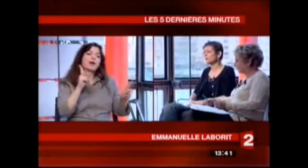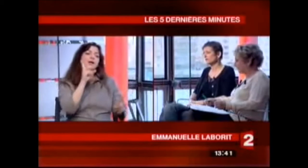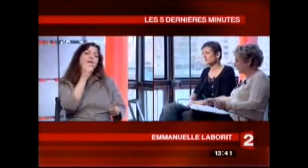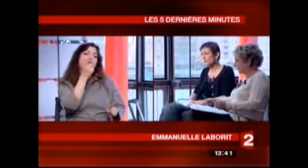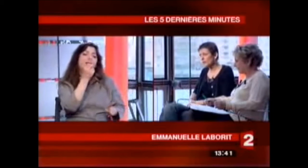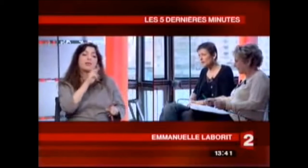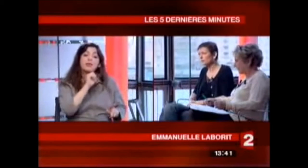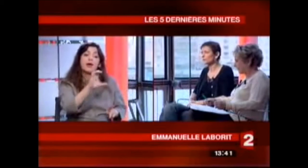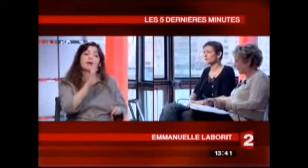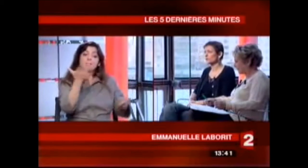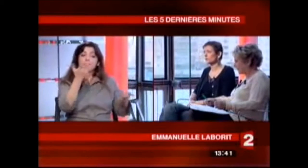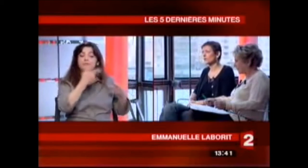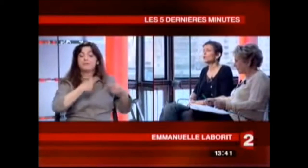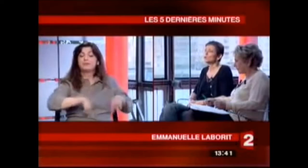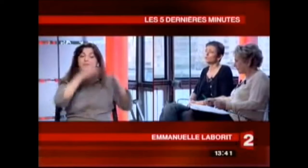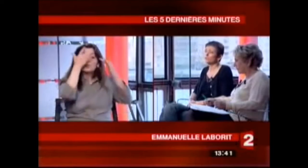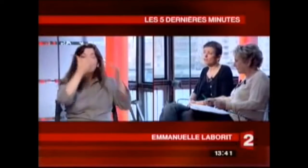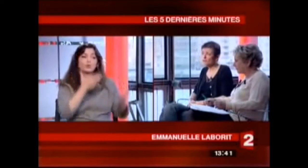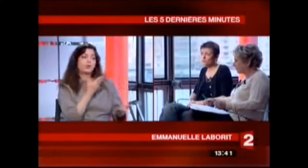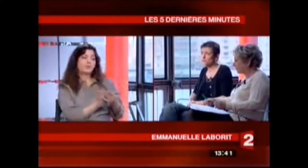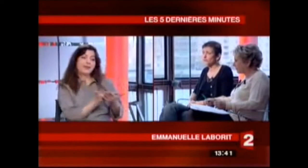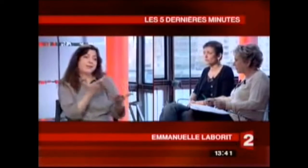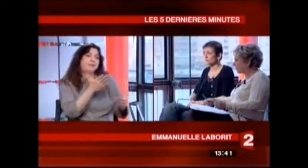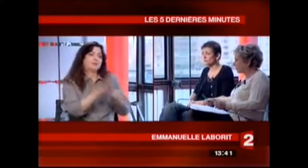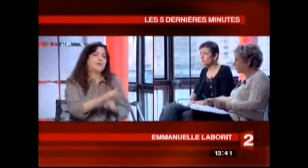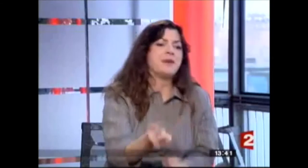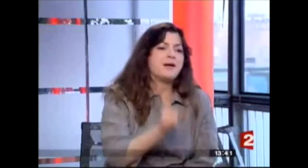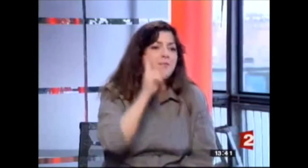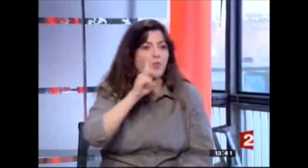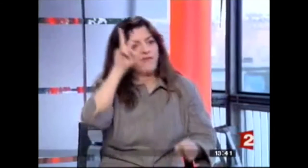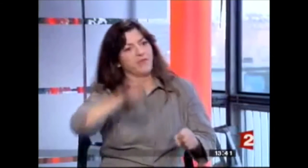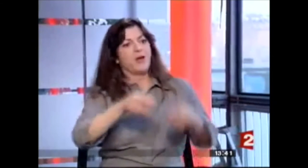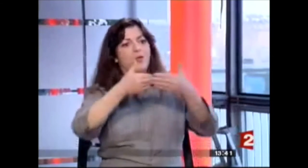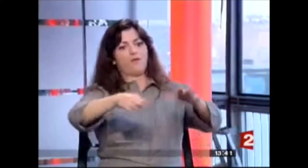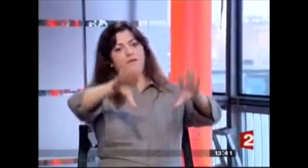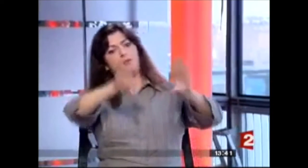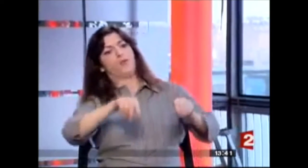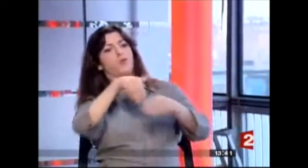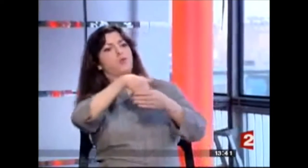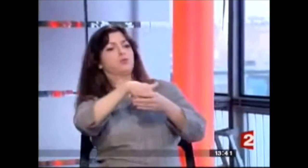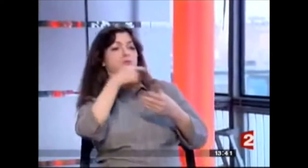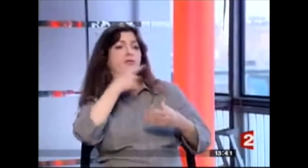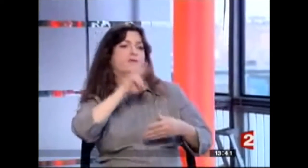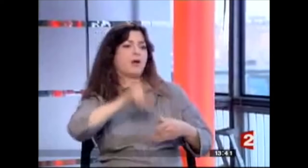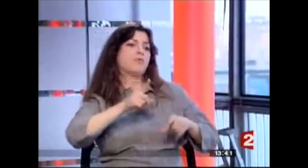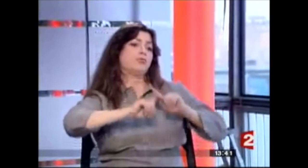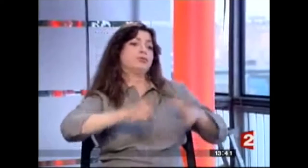ville de Paris, du conseil régional et de la DRAC, donc du ministère de la Culture, mais ces aides ne suffisent pas. Parce que l'ouverture d'un lieu, cela implique